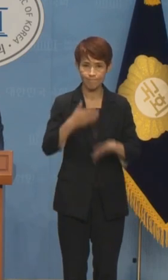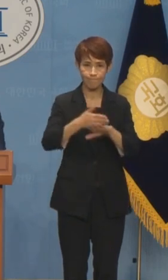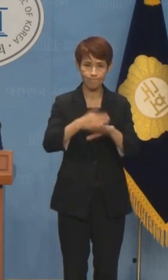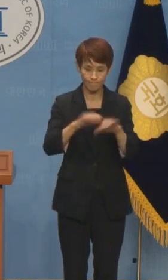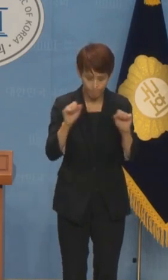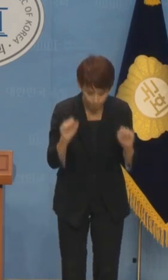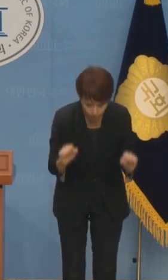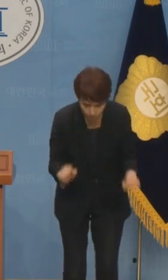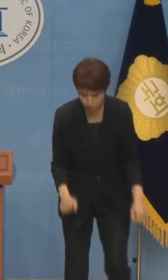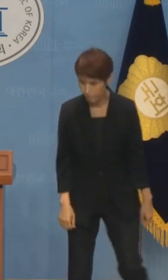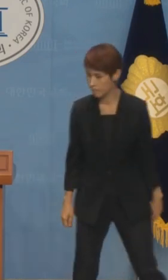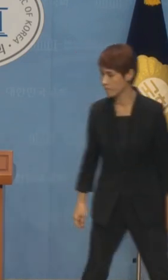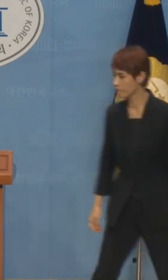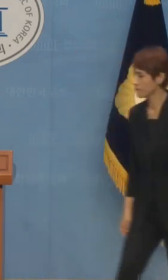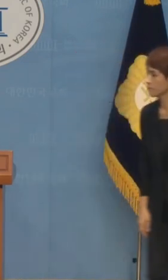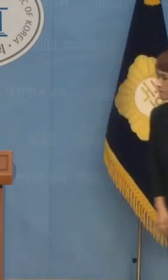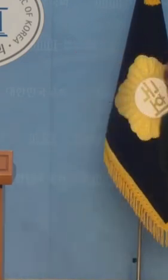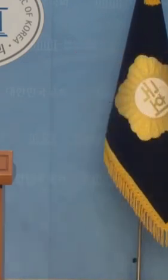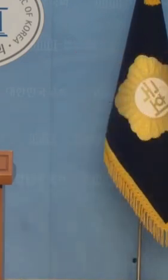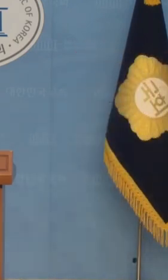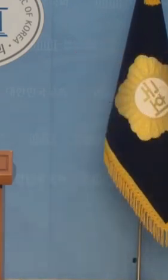감사합니다.